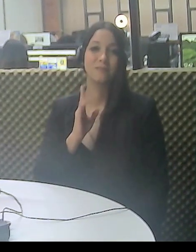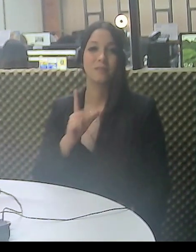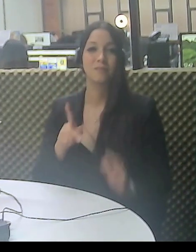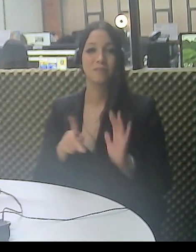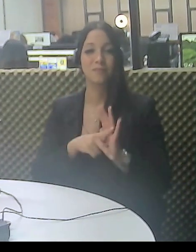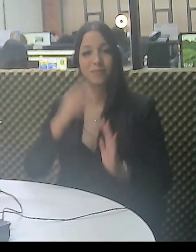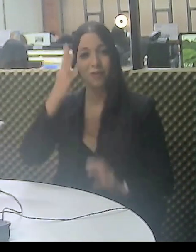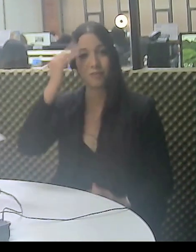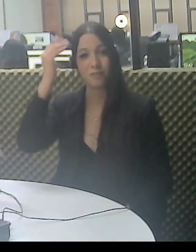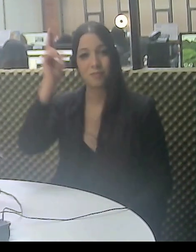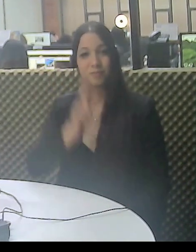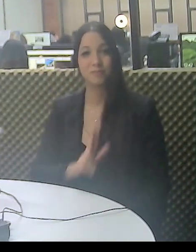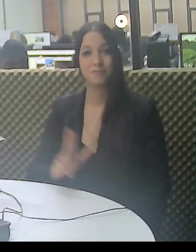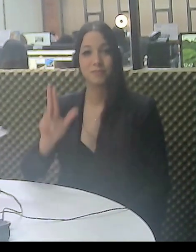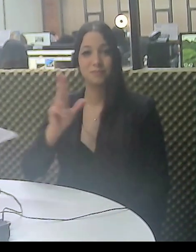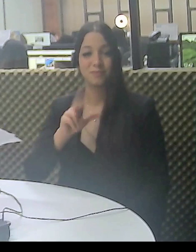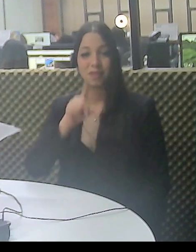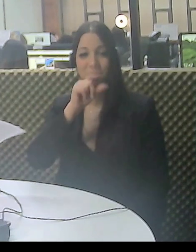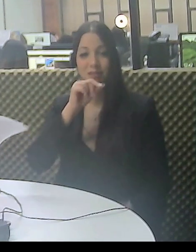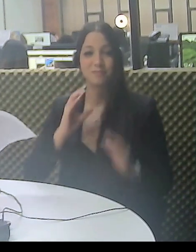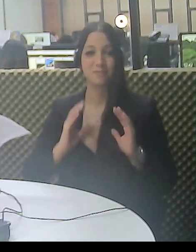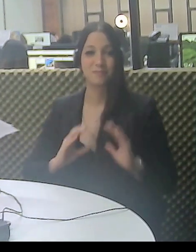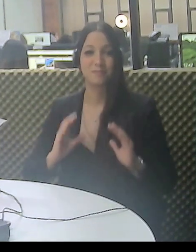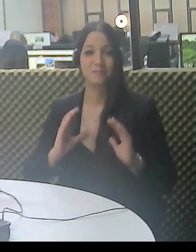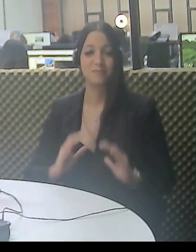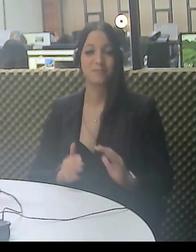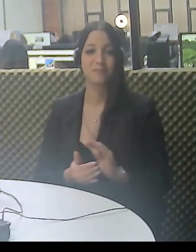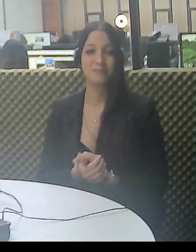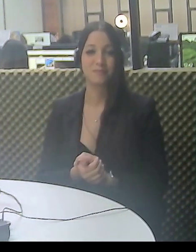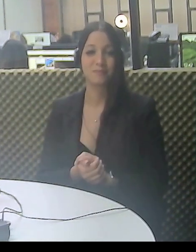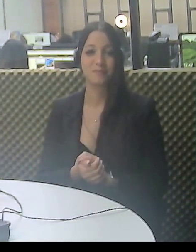cartões postais de Uberlândia, o Parque do Sabiá.